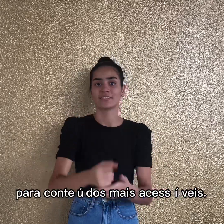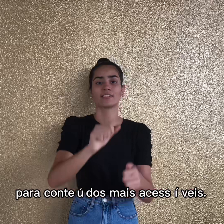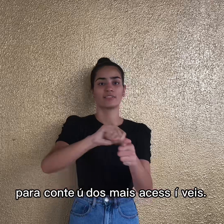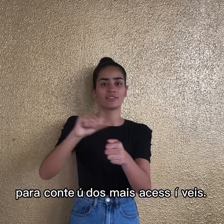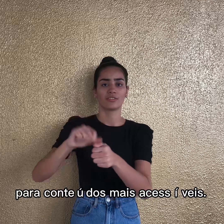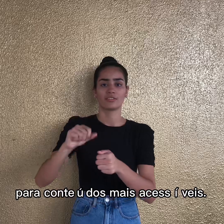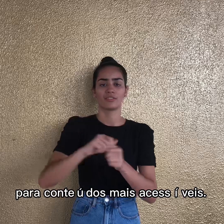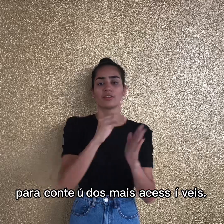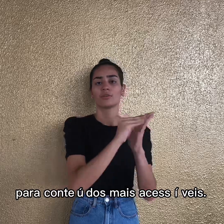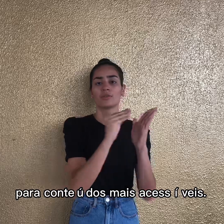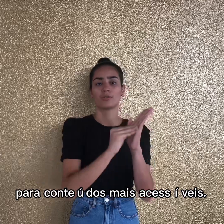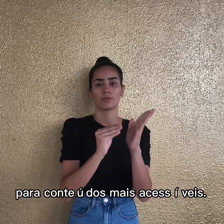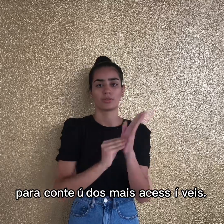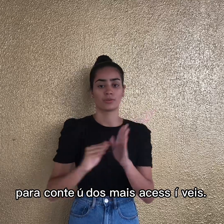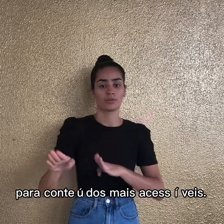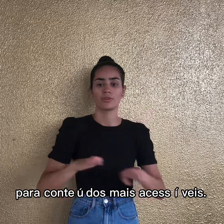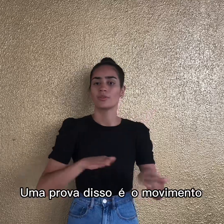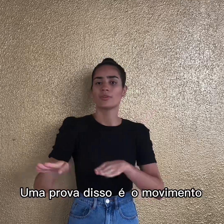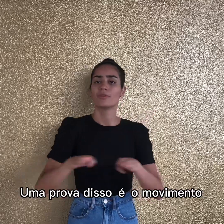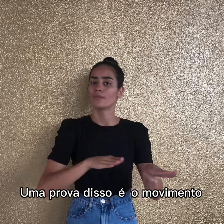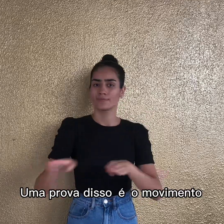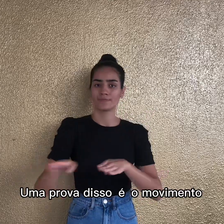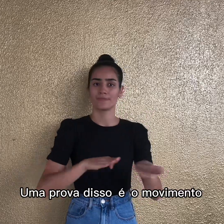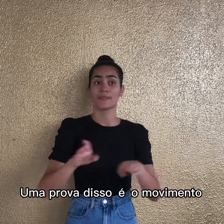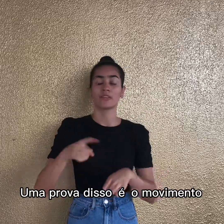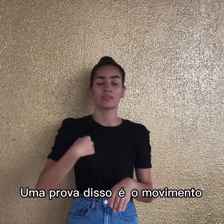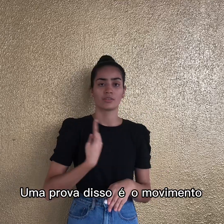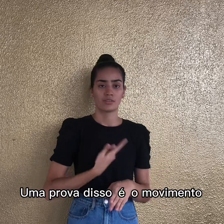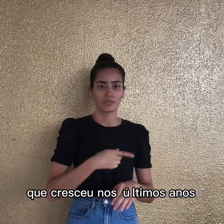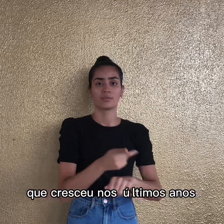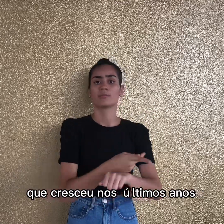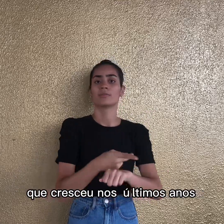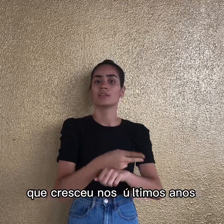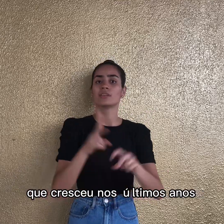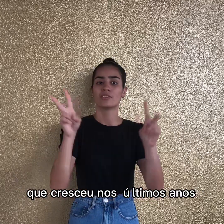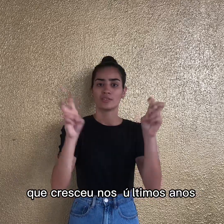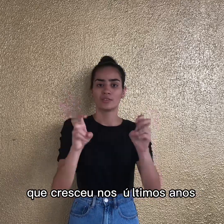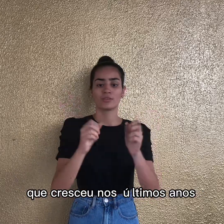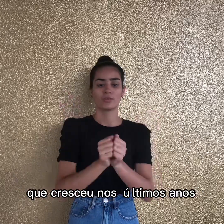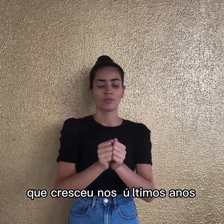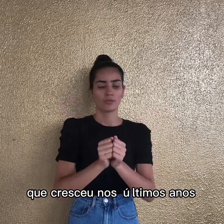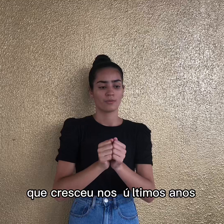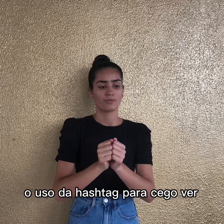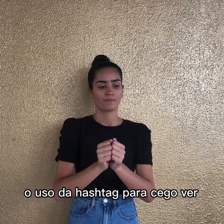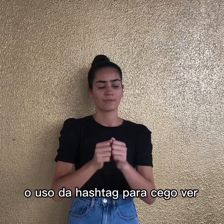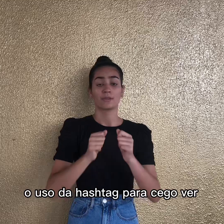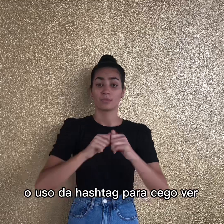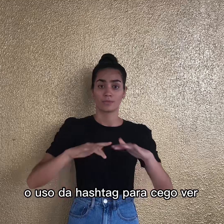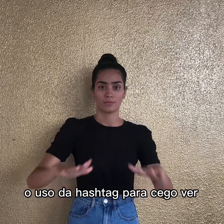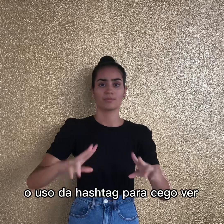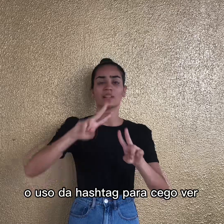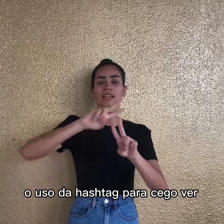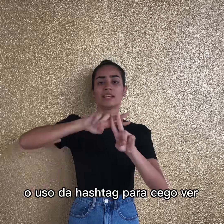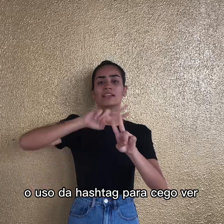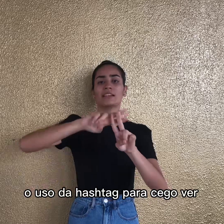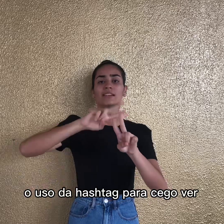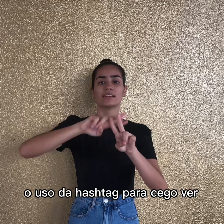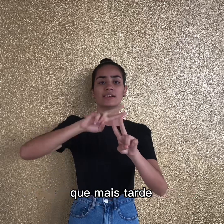para conteúdos mais acessíveis. Uma prova disso é o movimento que cresceu nos últimos anos, o uso da hashtag Pra Cego Ver, que